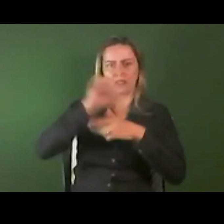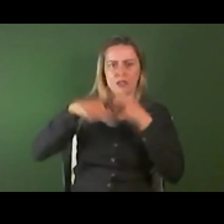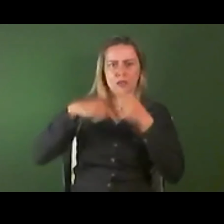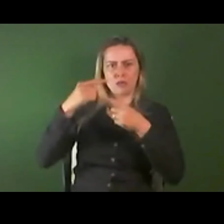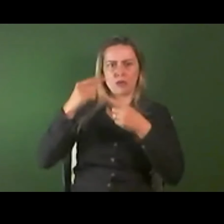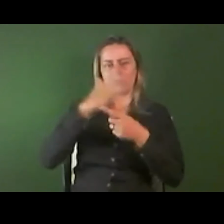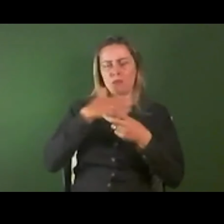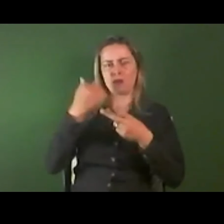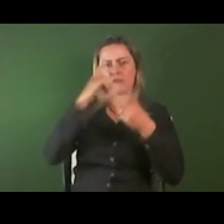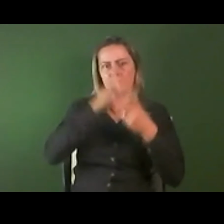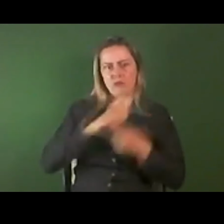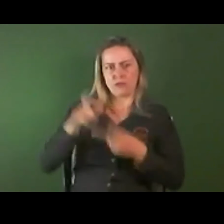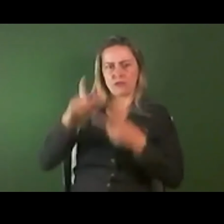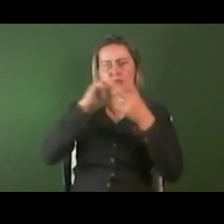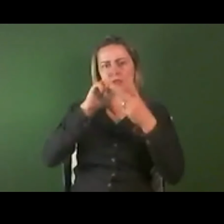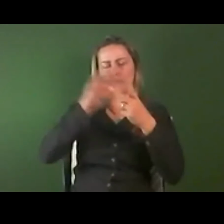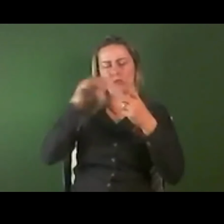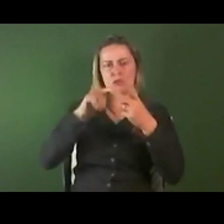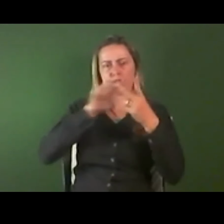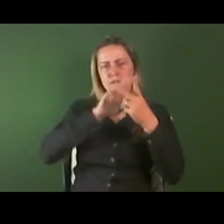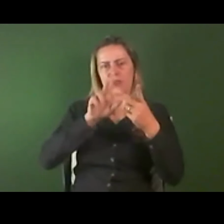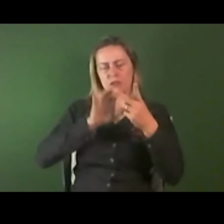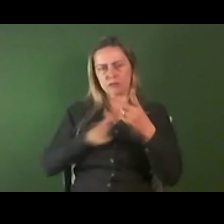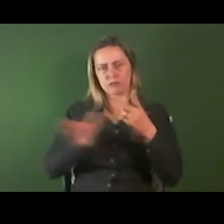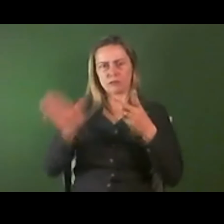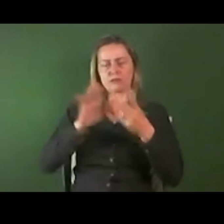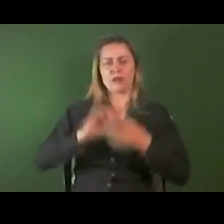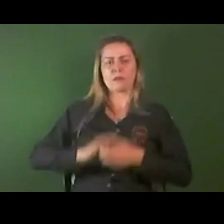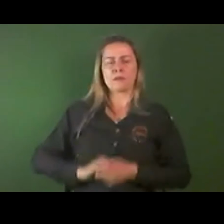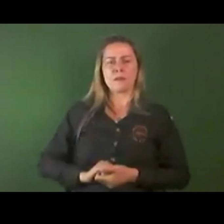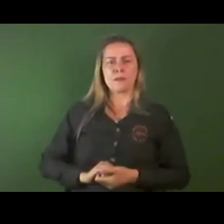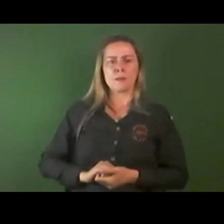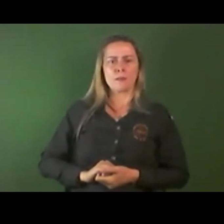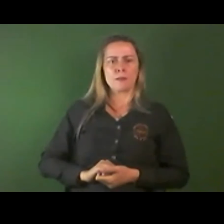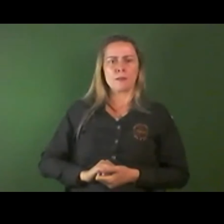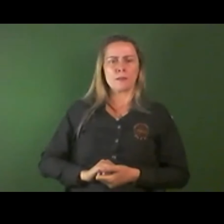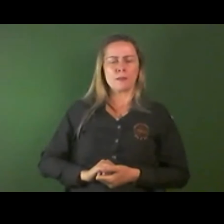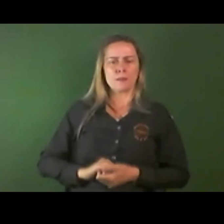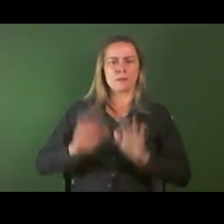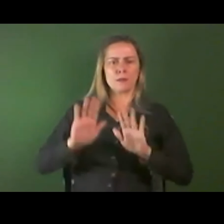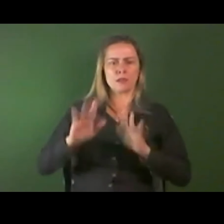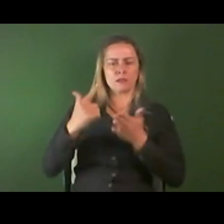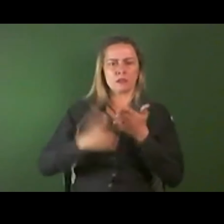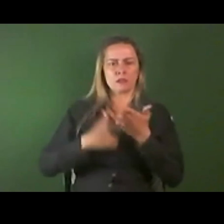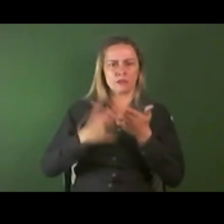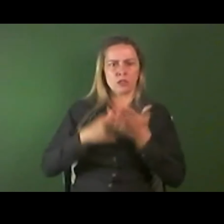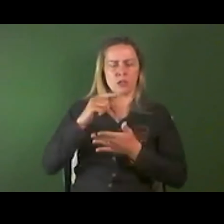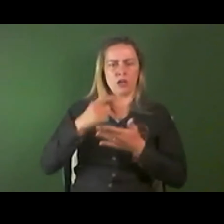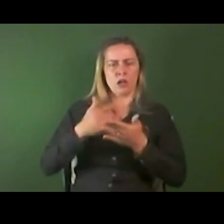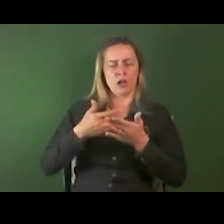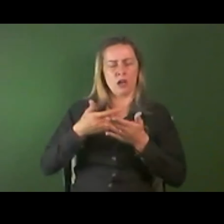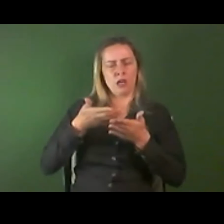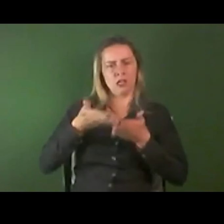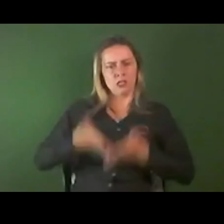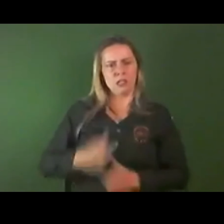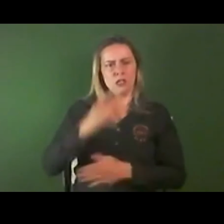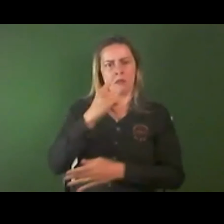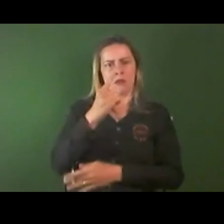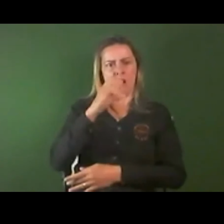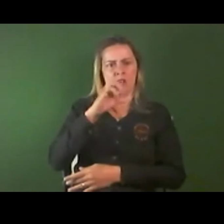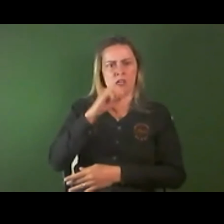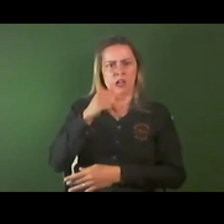fazendo um trabalho muito distinto disso. Mas esse livro, em que ele lança em 1970, é um